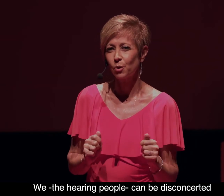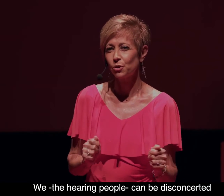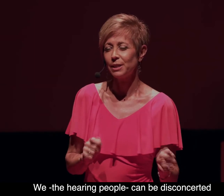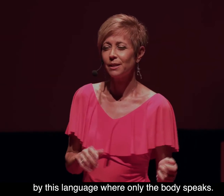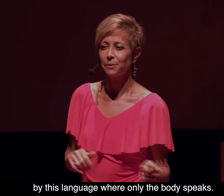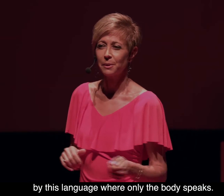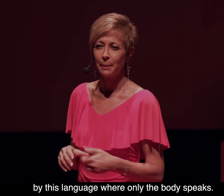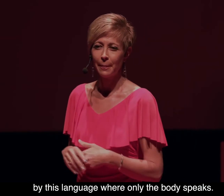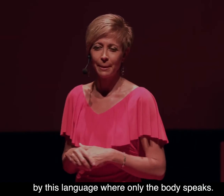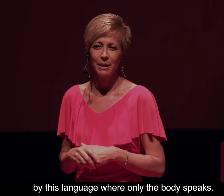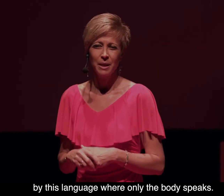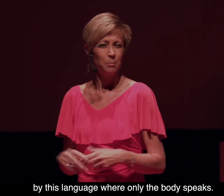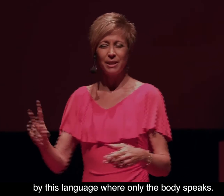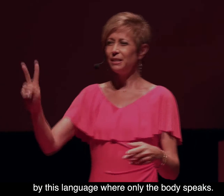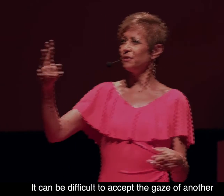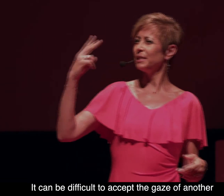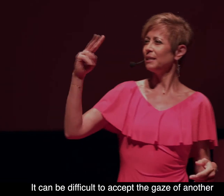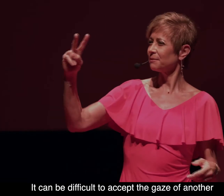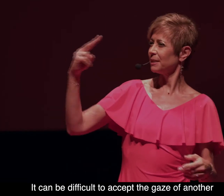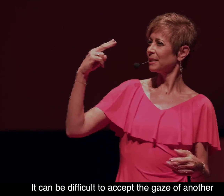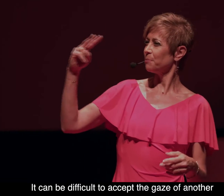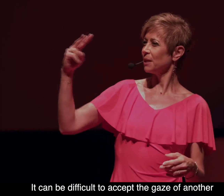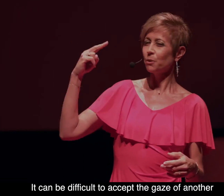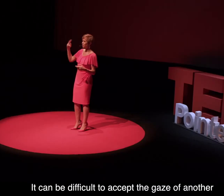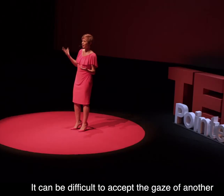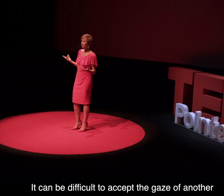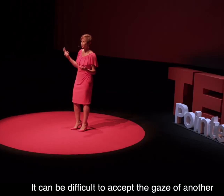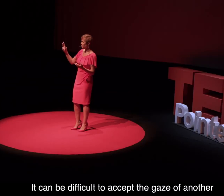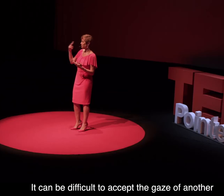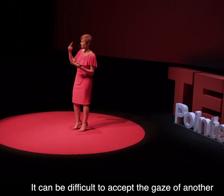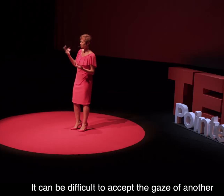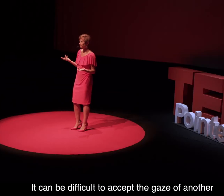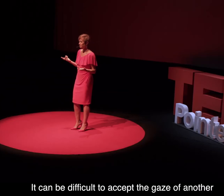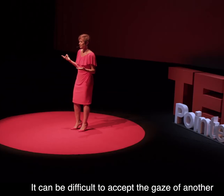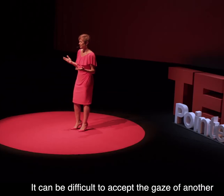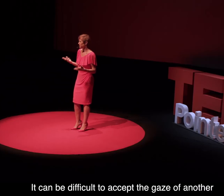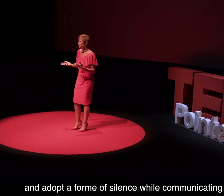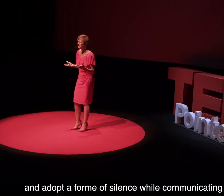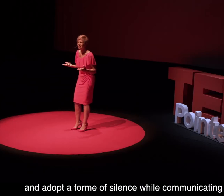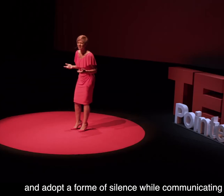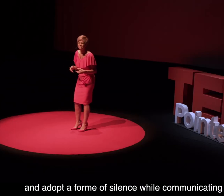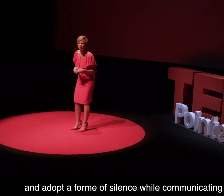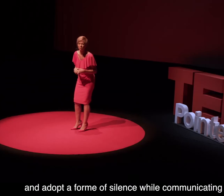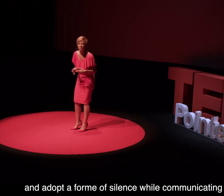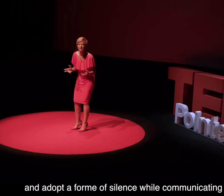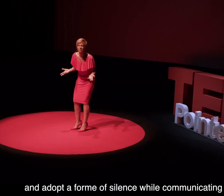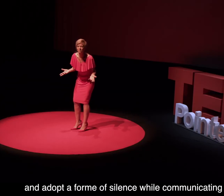l'approche de cette langue. Peut-être difficile d'accepter le regard de l'autre et d'adopter une certaine forme de silence